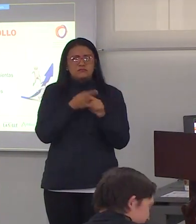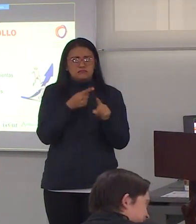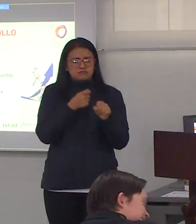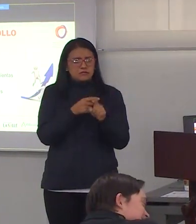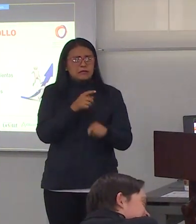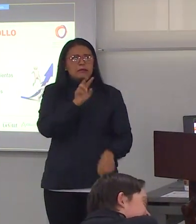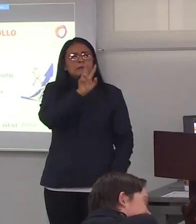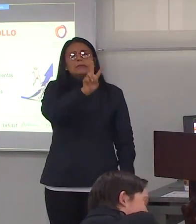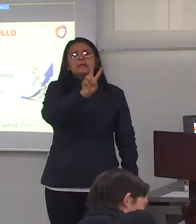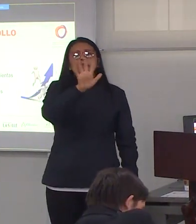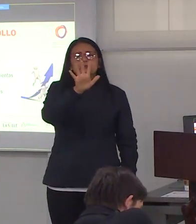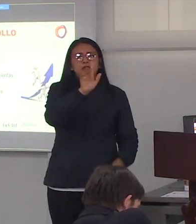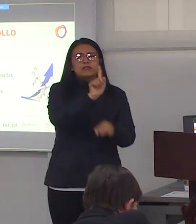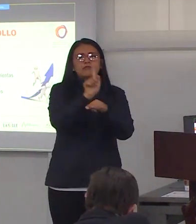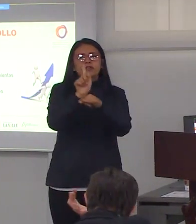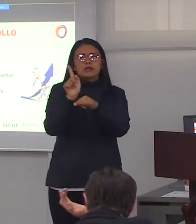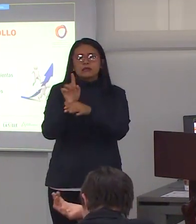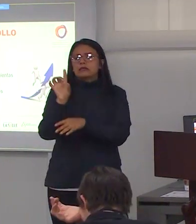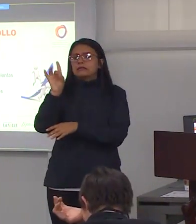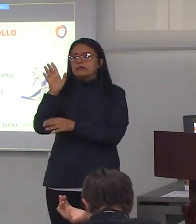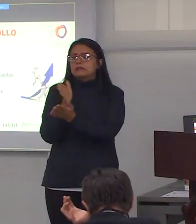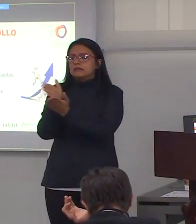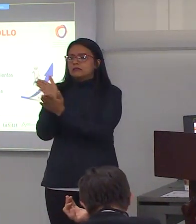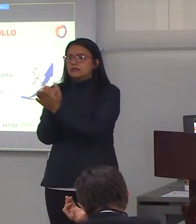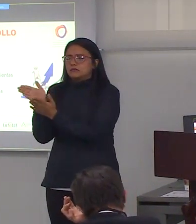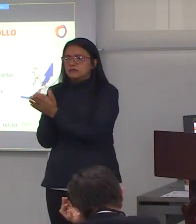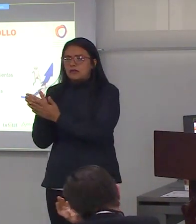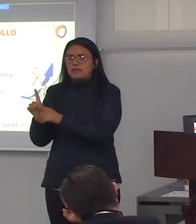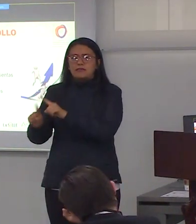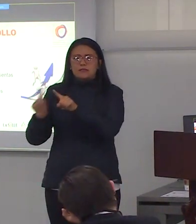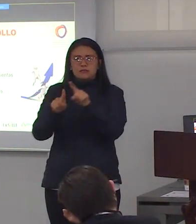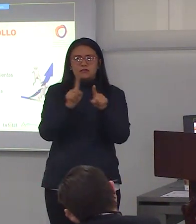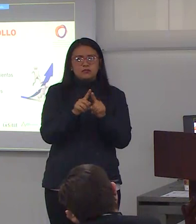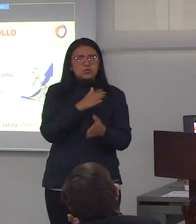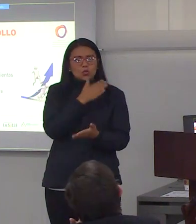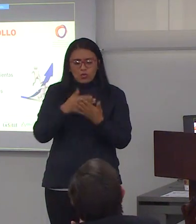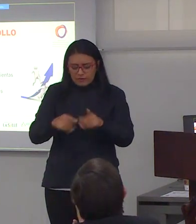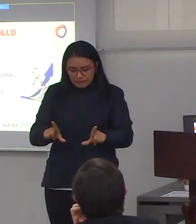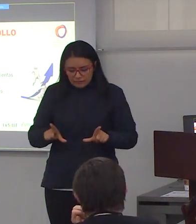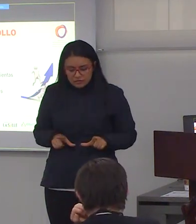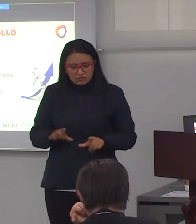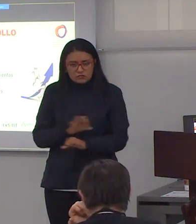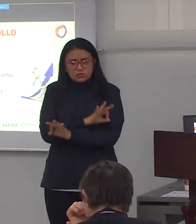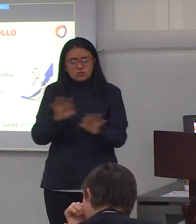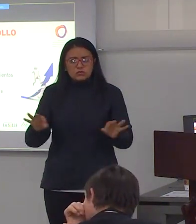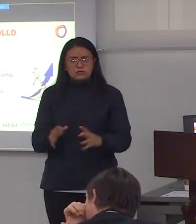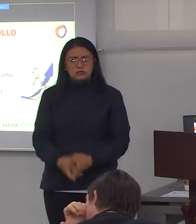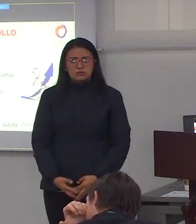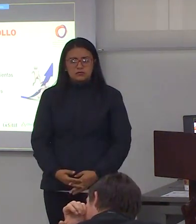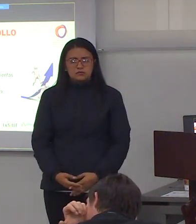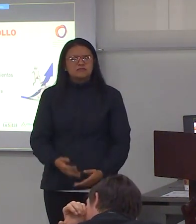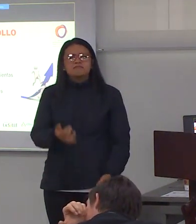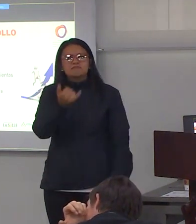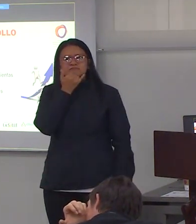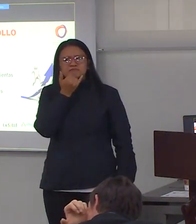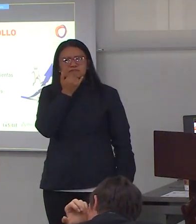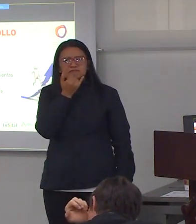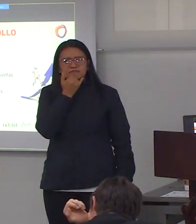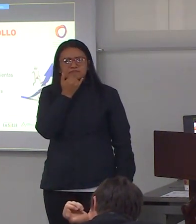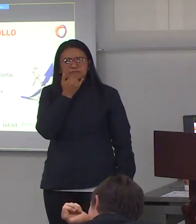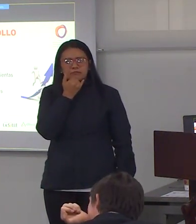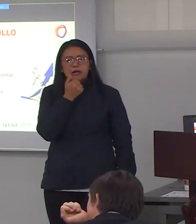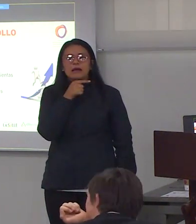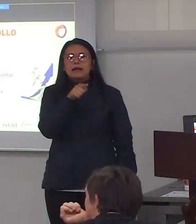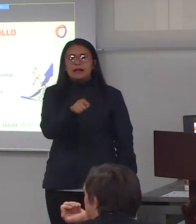25 facultades 15 programas distintos y nunca terminan ninguno ¿ustedes qué creen que pasa ahí? algo